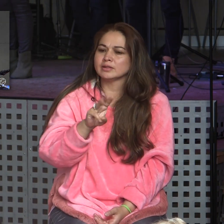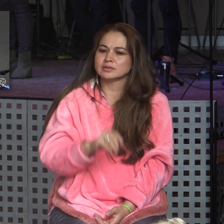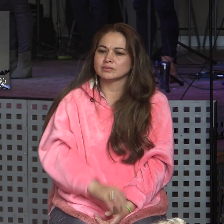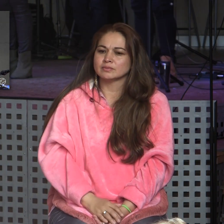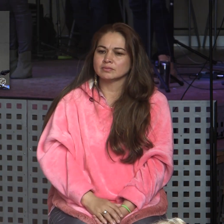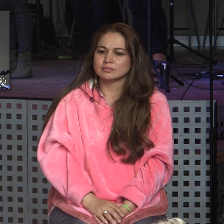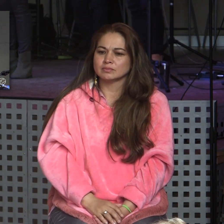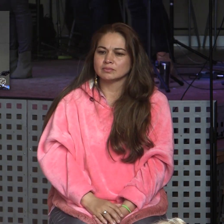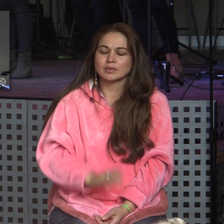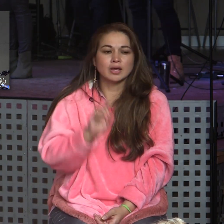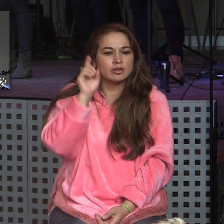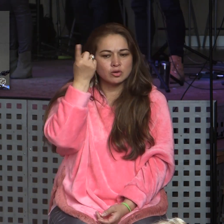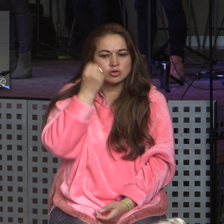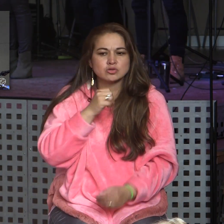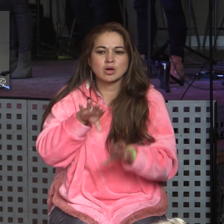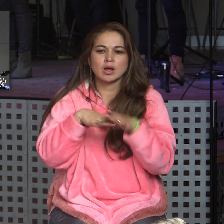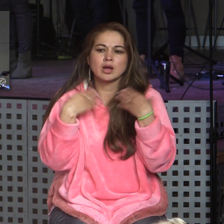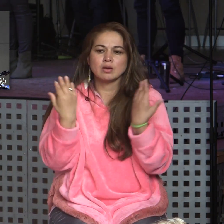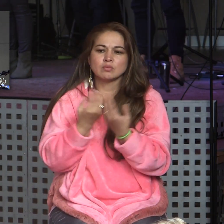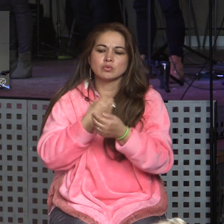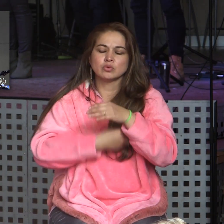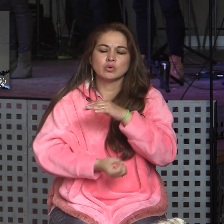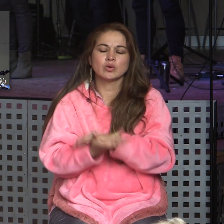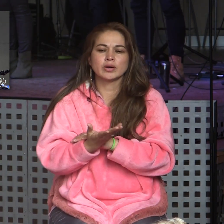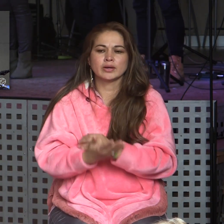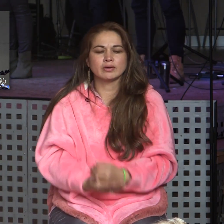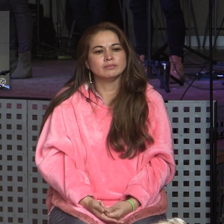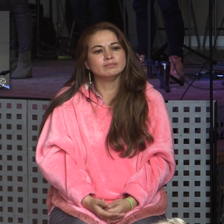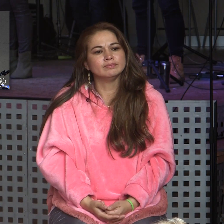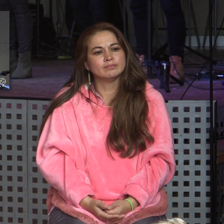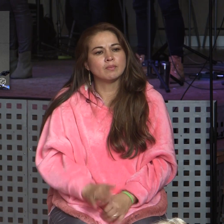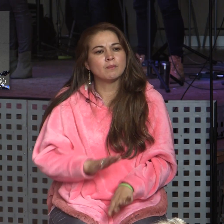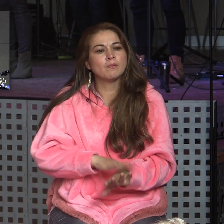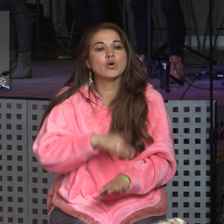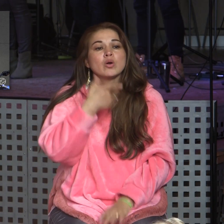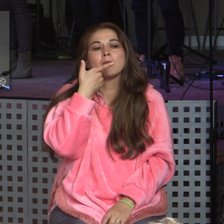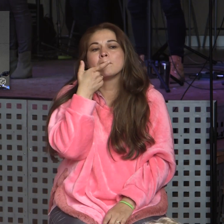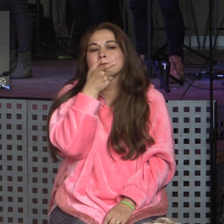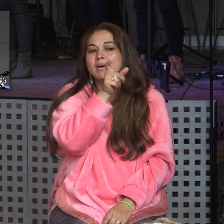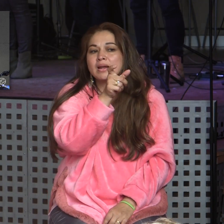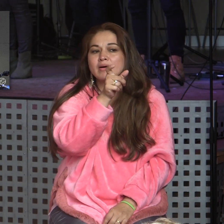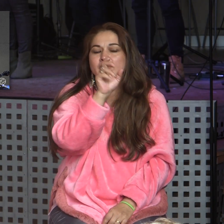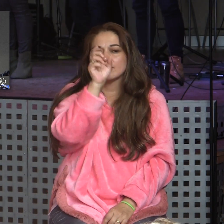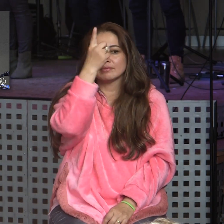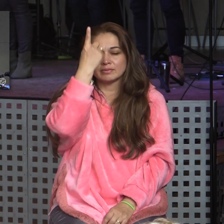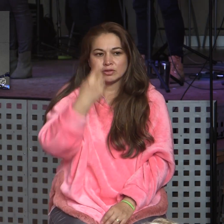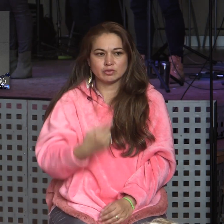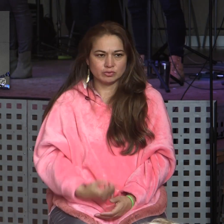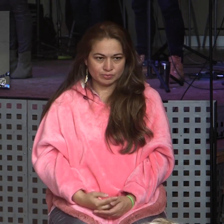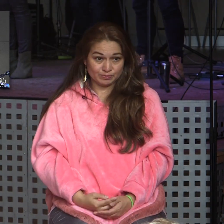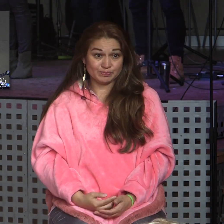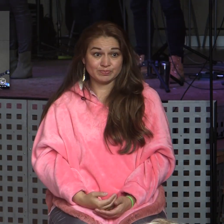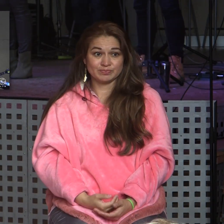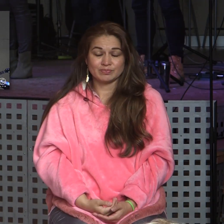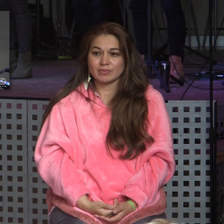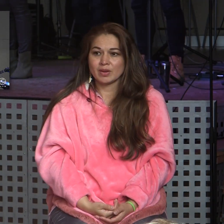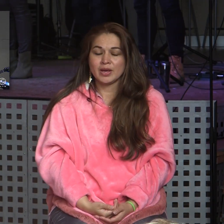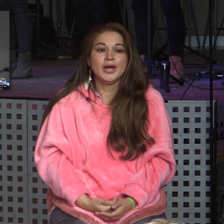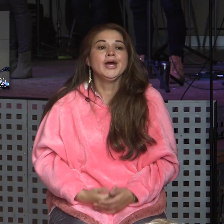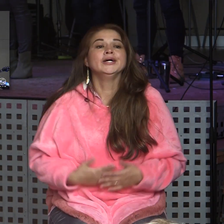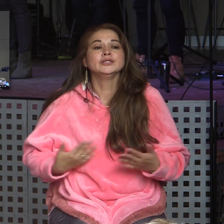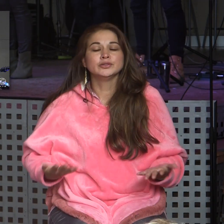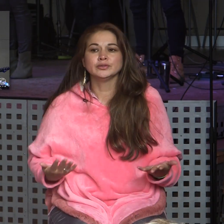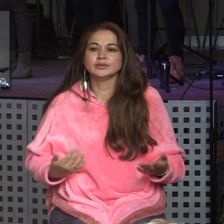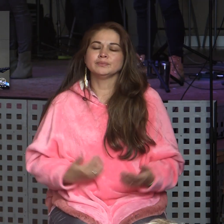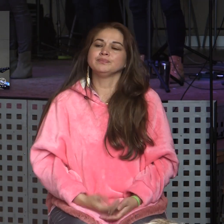universo por la palabra de Dios. De modo que lo que